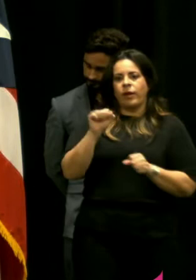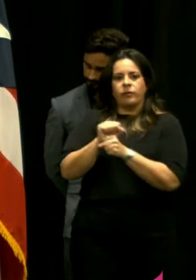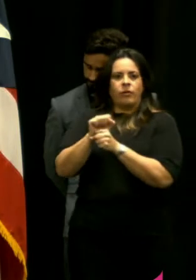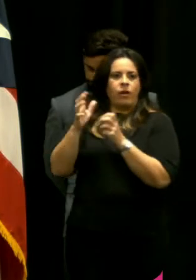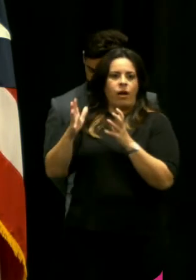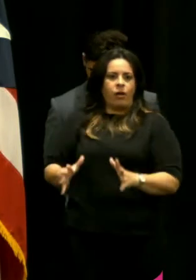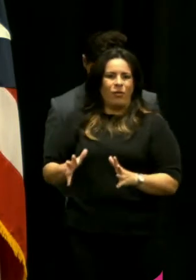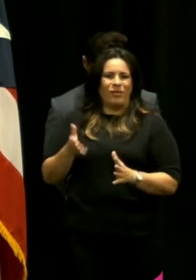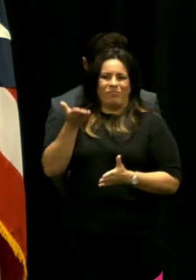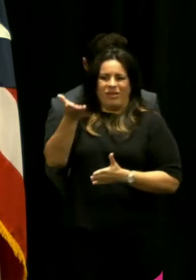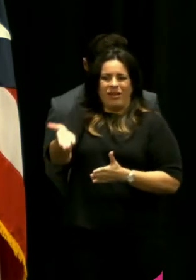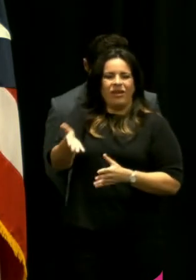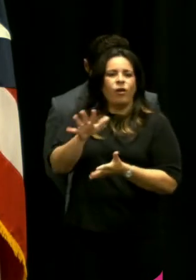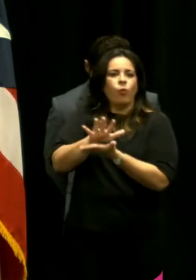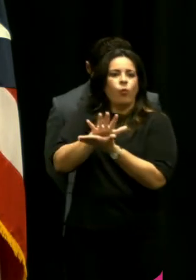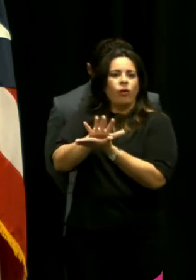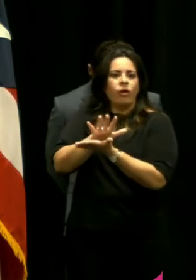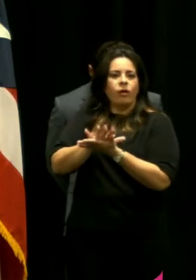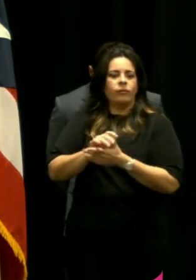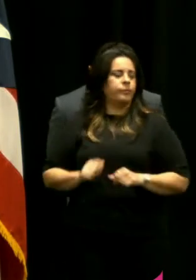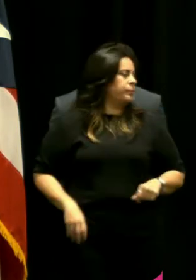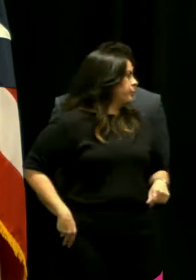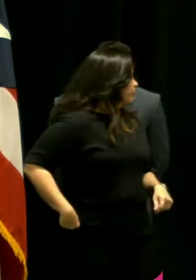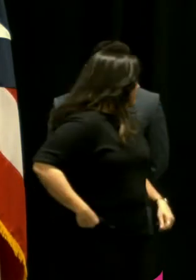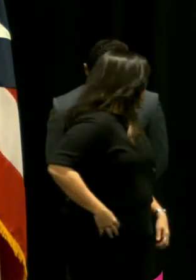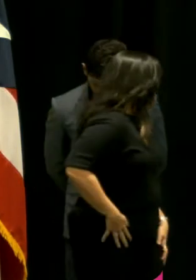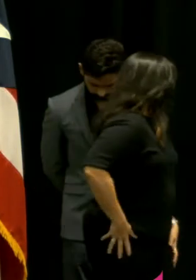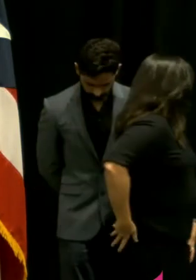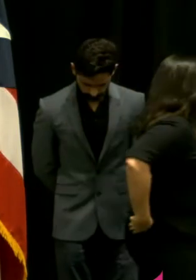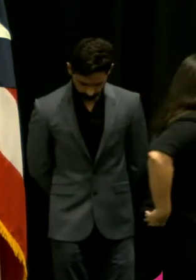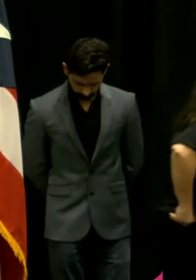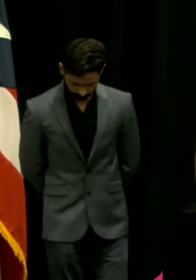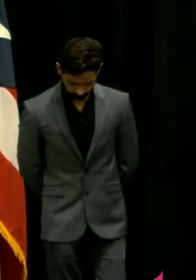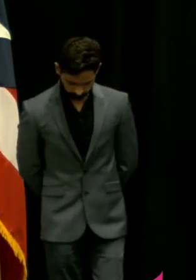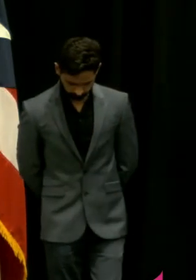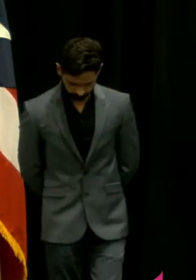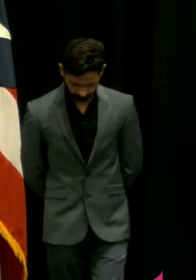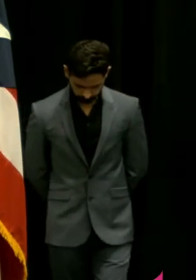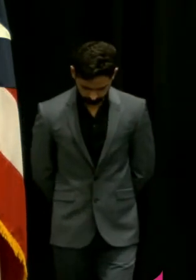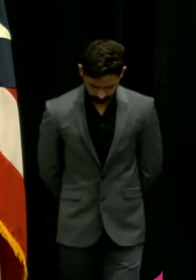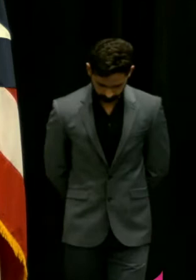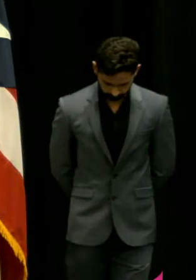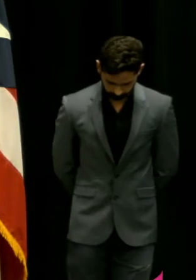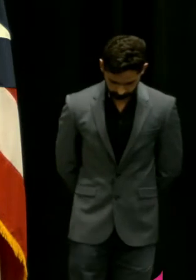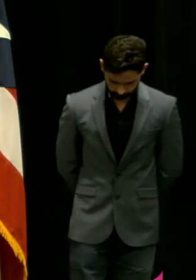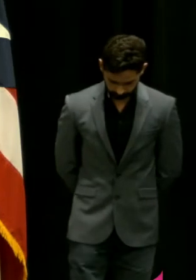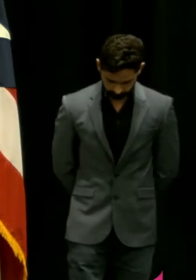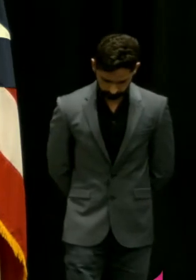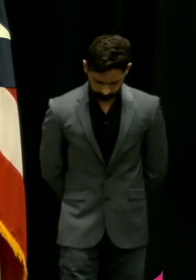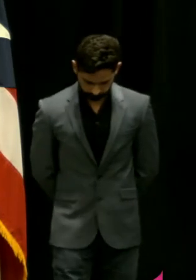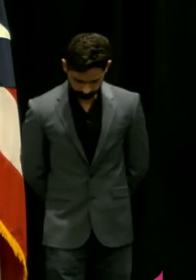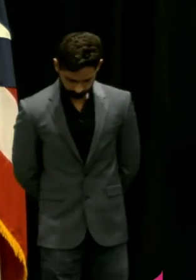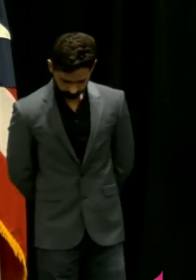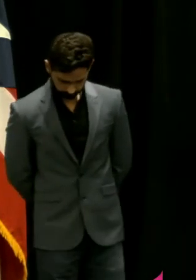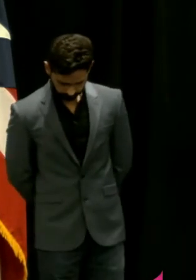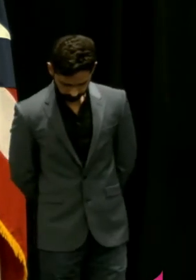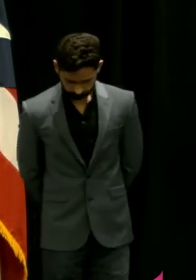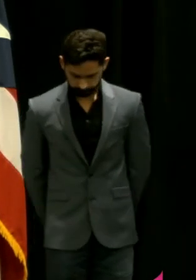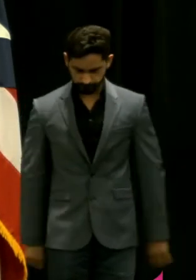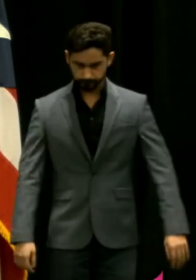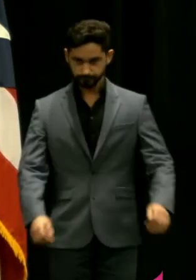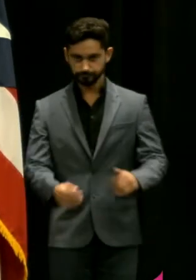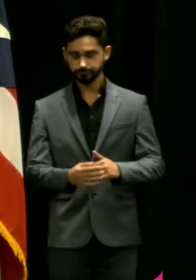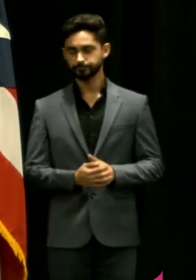docente y no docente que laboren las escuelas y proteger a toda la comunidad lo que ha hecho el departamento de salud